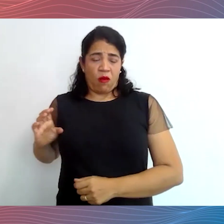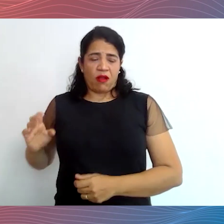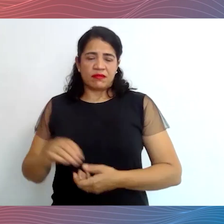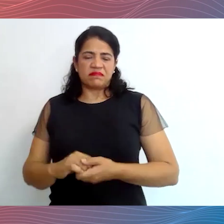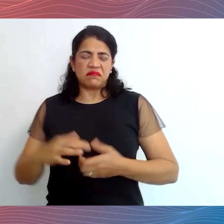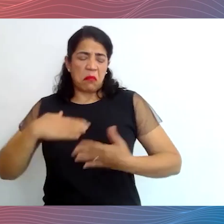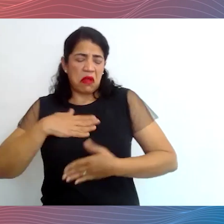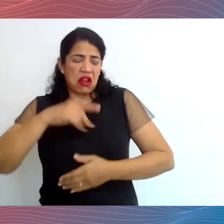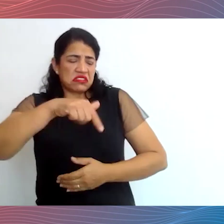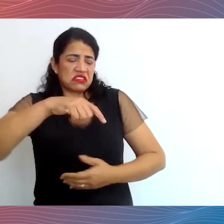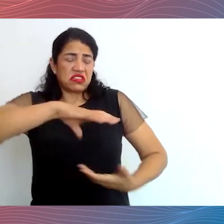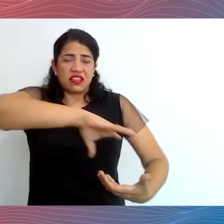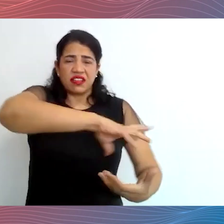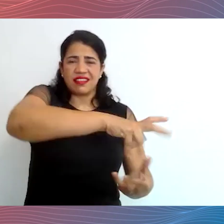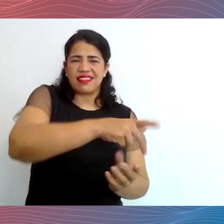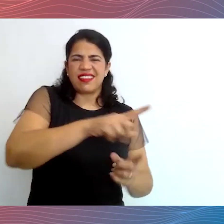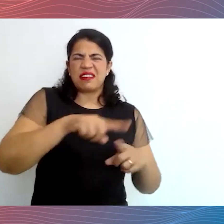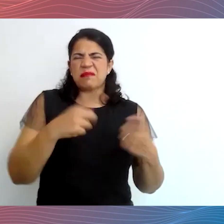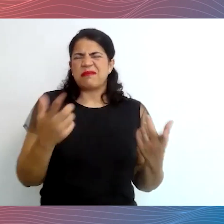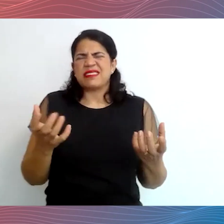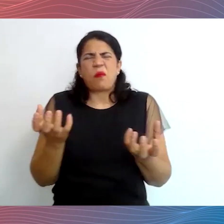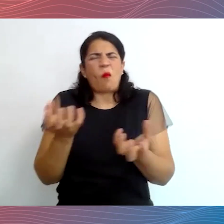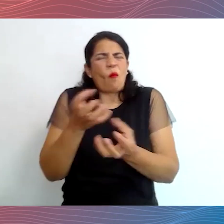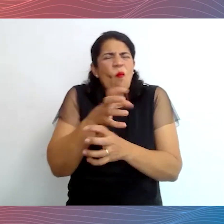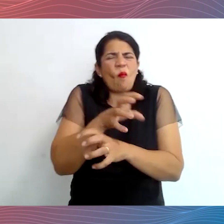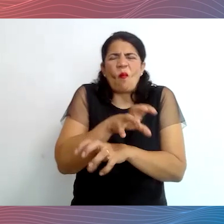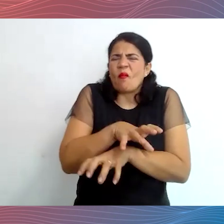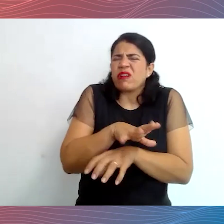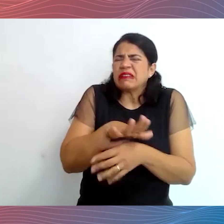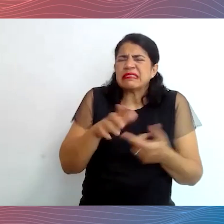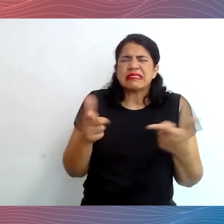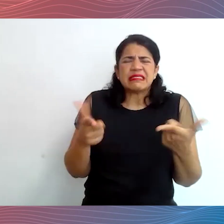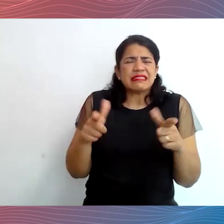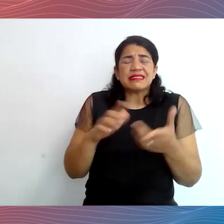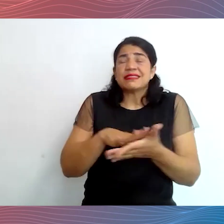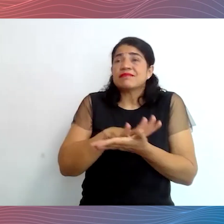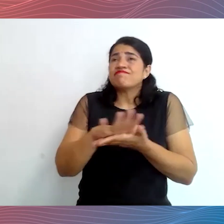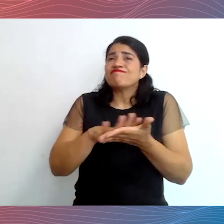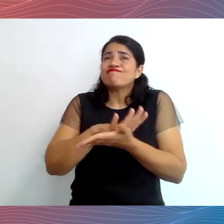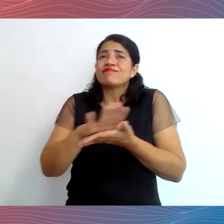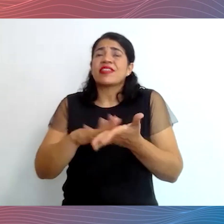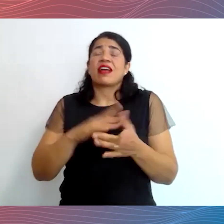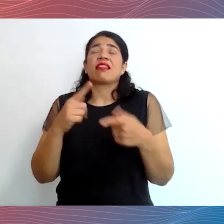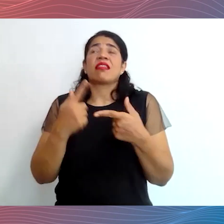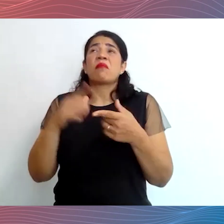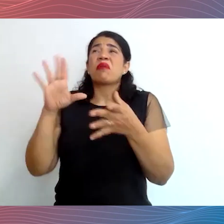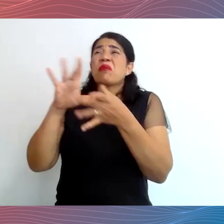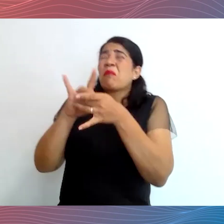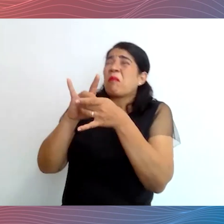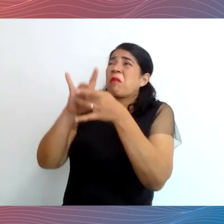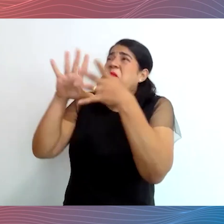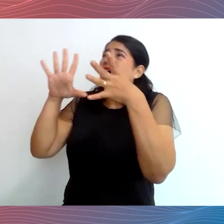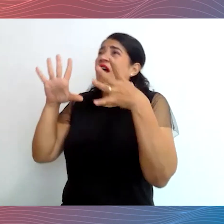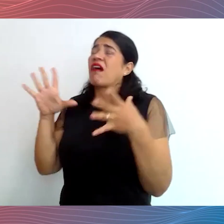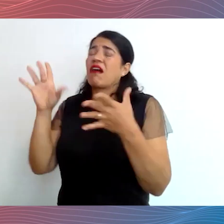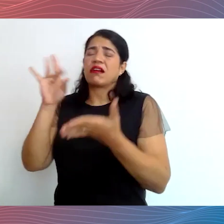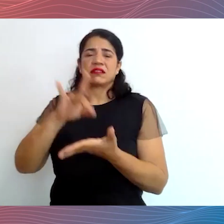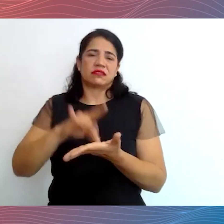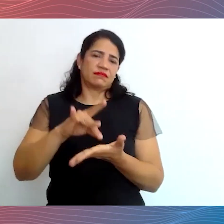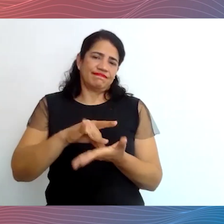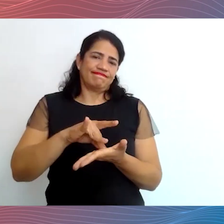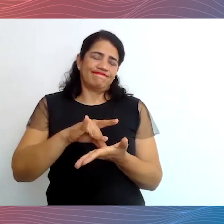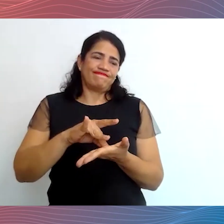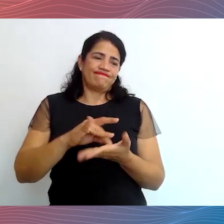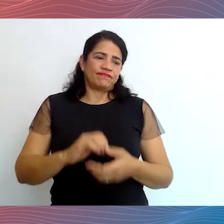vaidade, e a vida humana é vaidade de vaidade, porque se desconectou da realidade. Todos os nossos problemas no